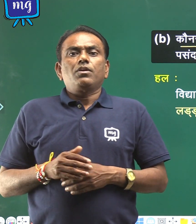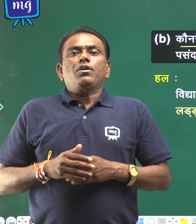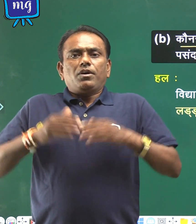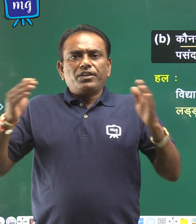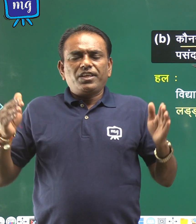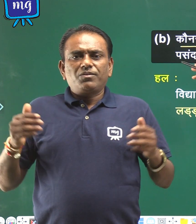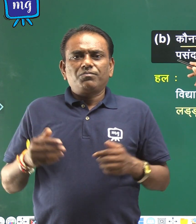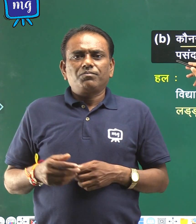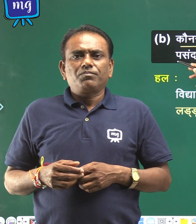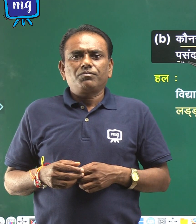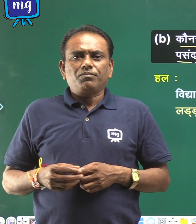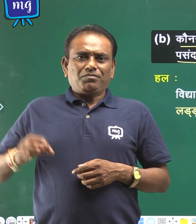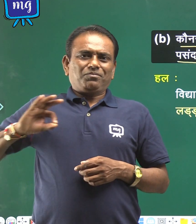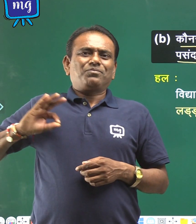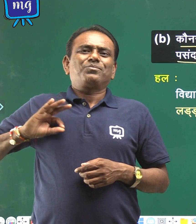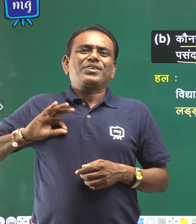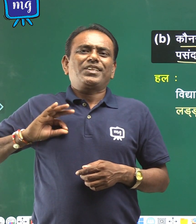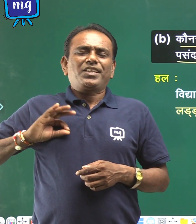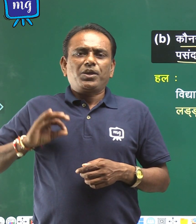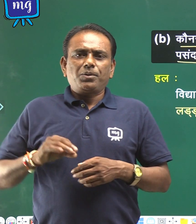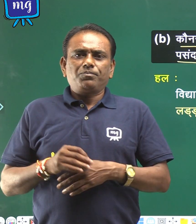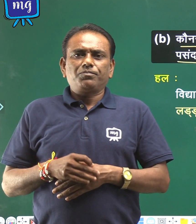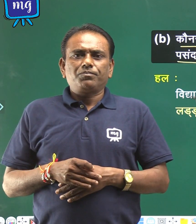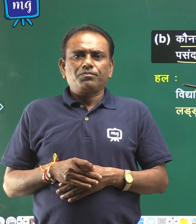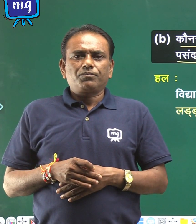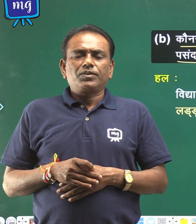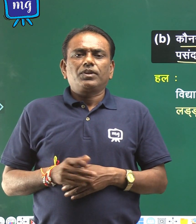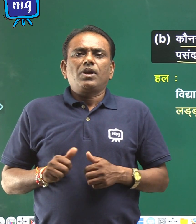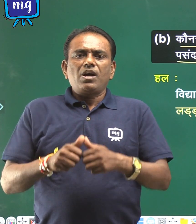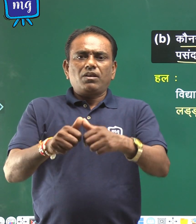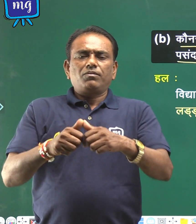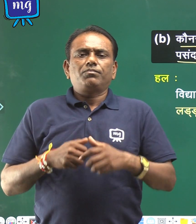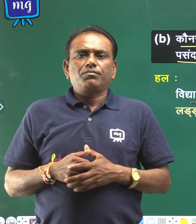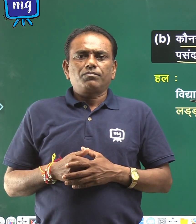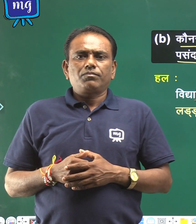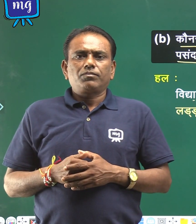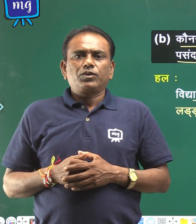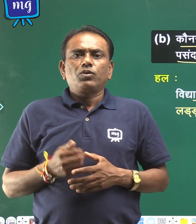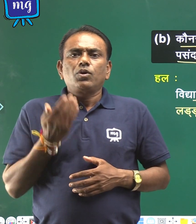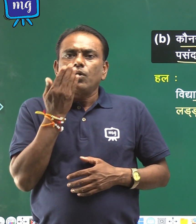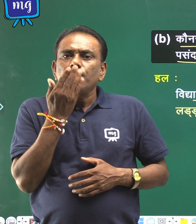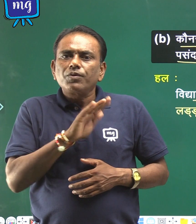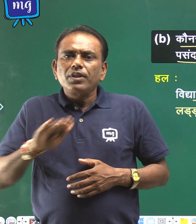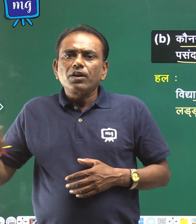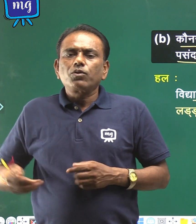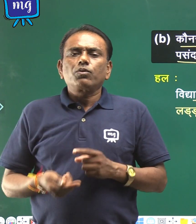अधिक पसंद की गई? हल, विद्यार्थियों